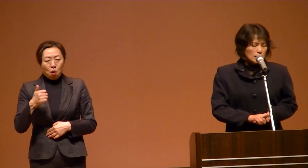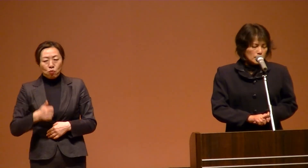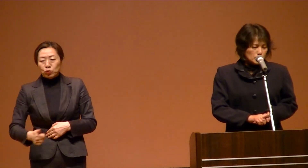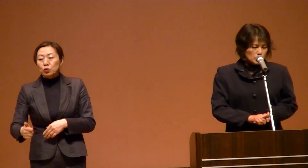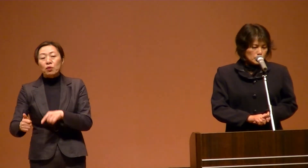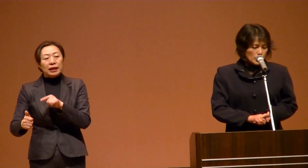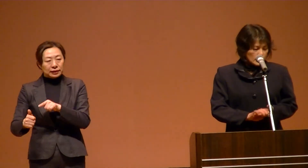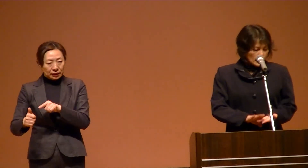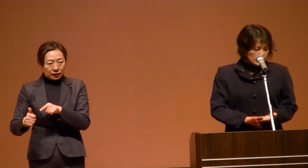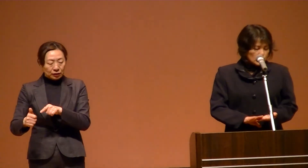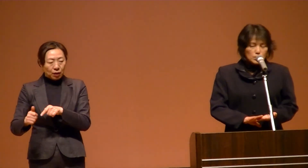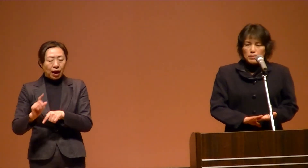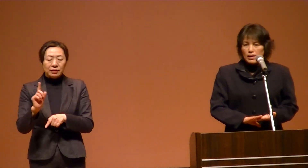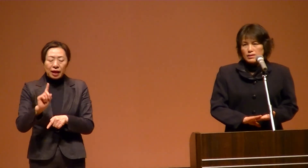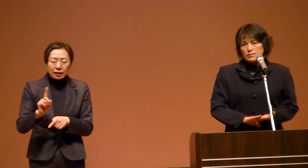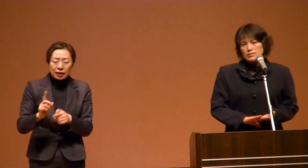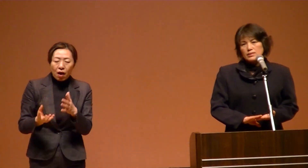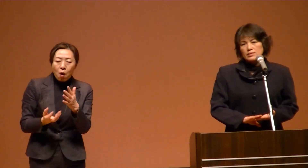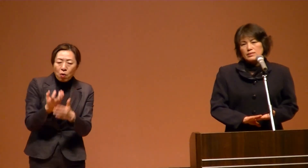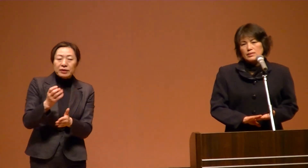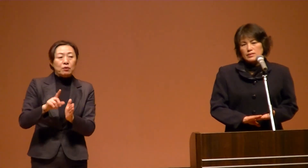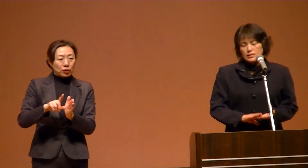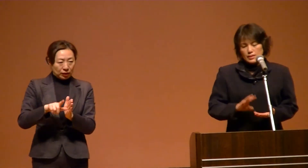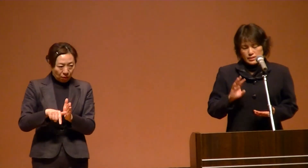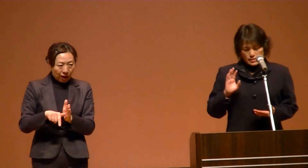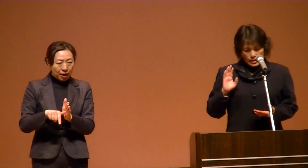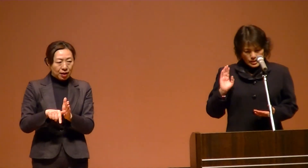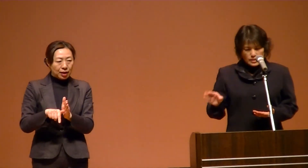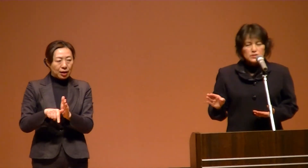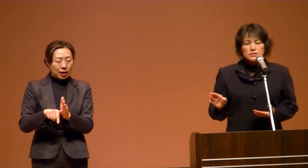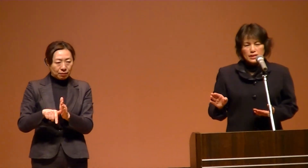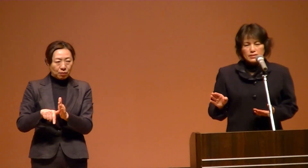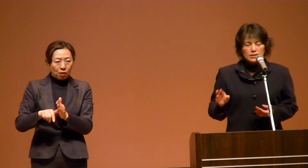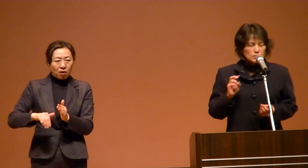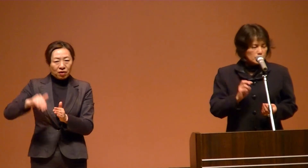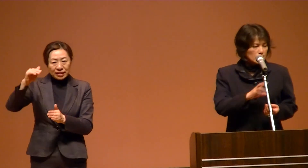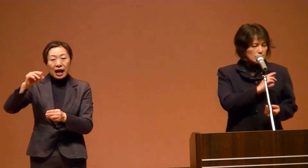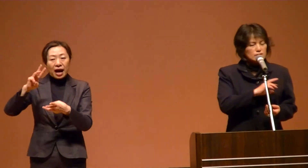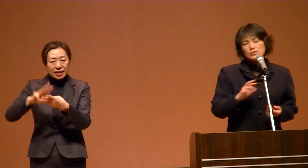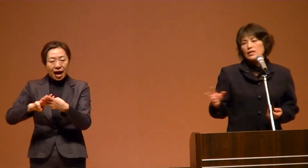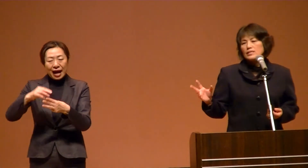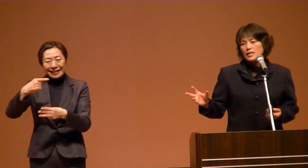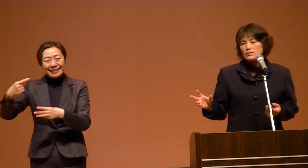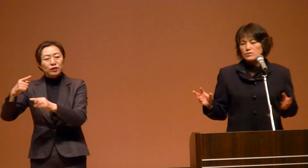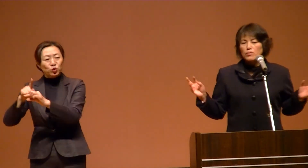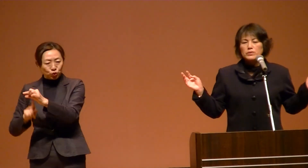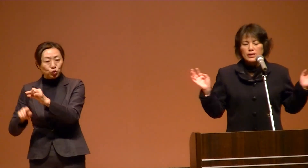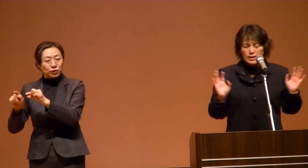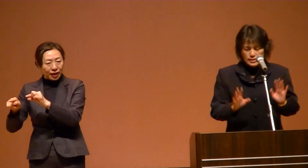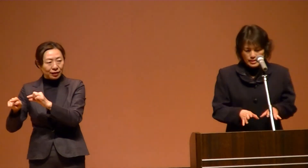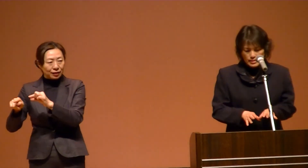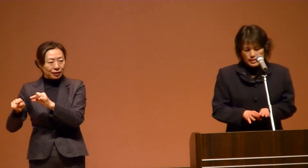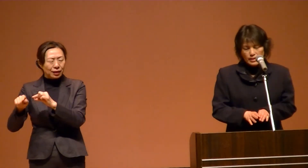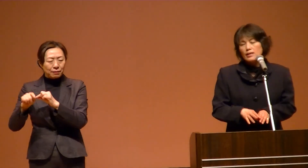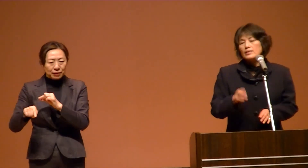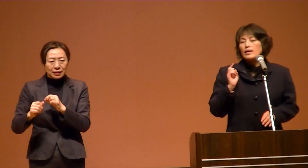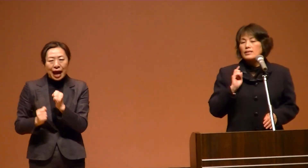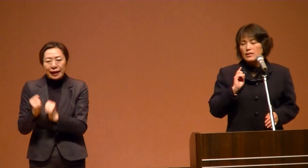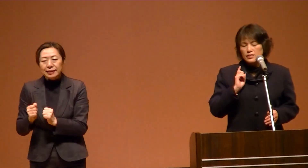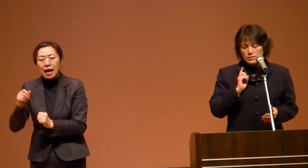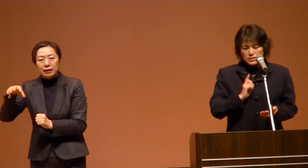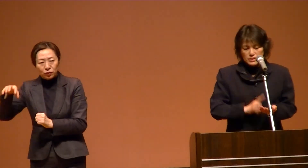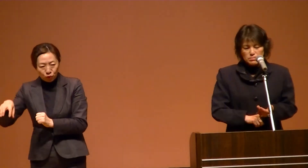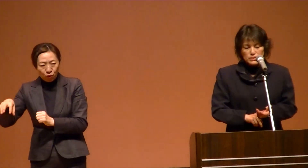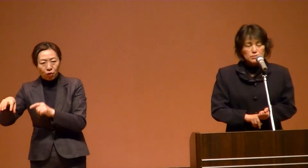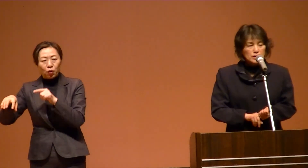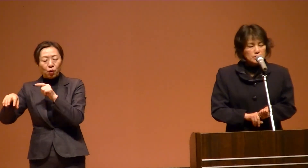には、何かあった時は、高田一中ね、いろんな避難所探し合うのはお互い大変だから高